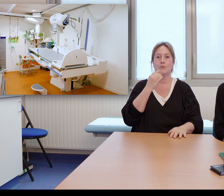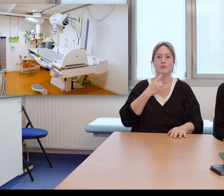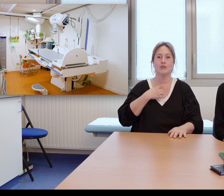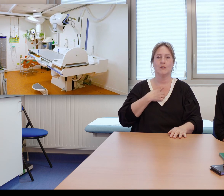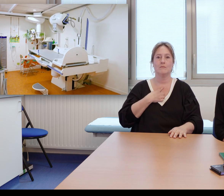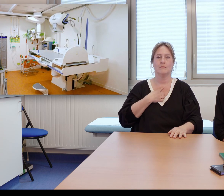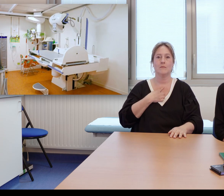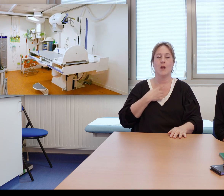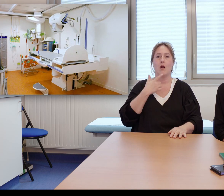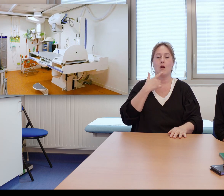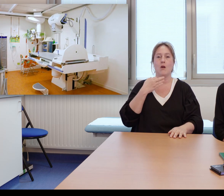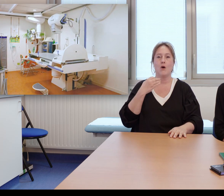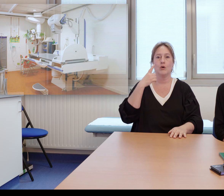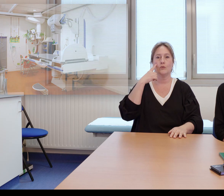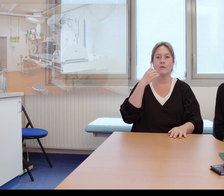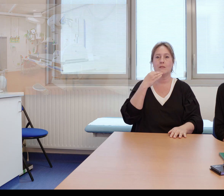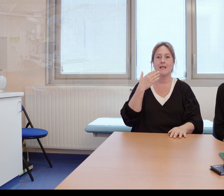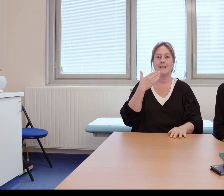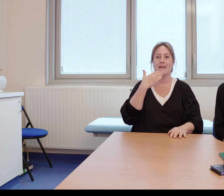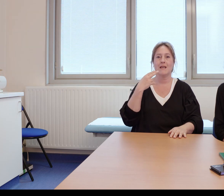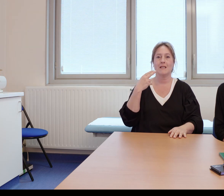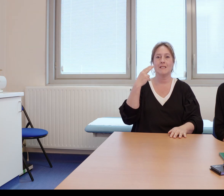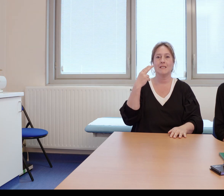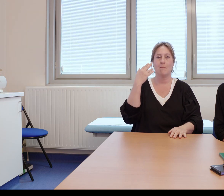bouger lors de cet examen.